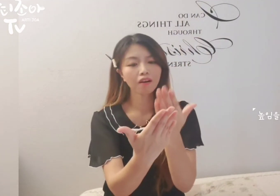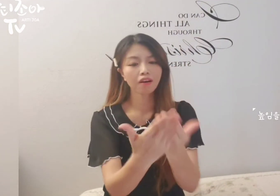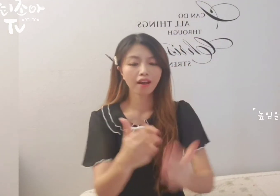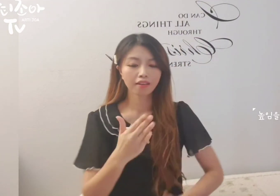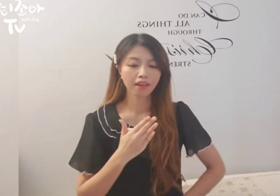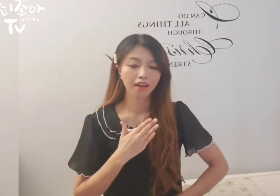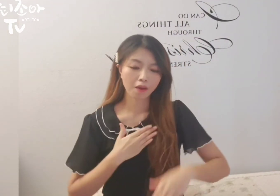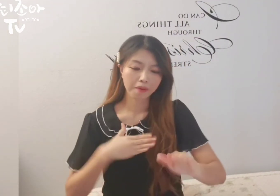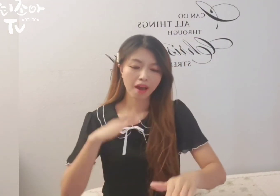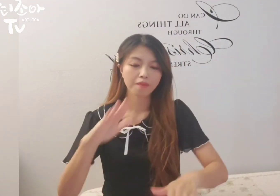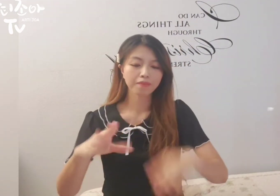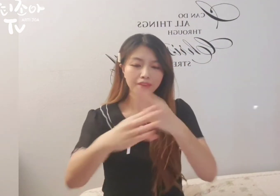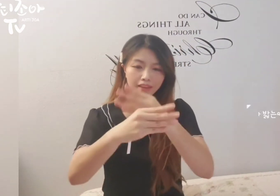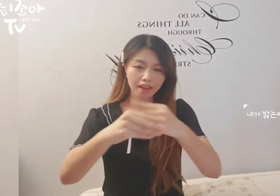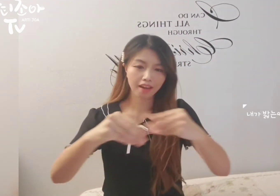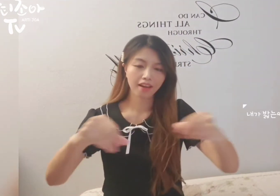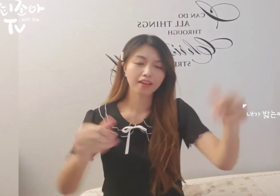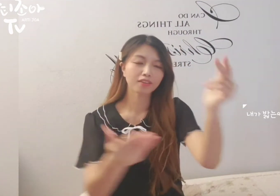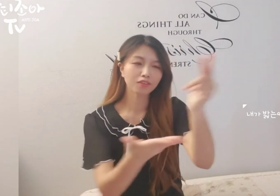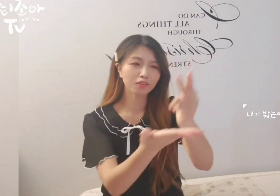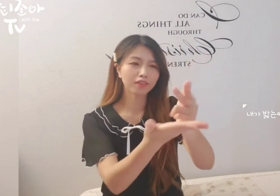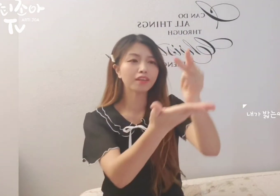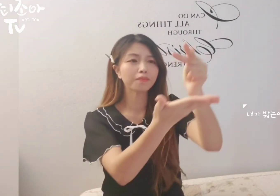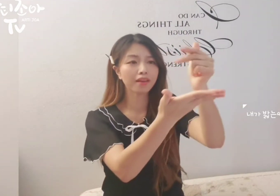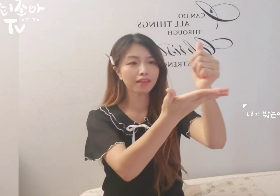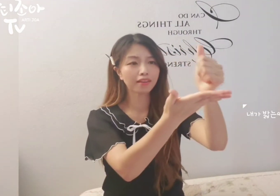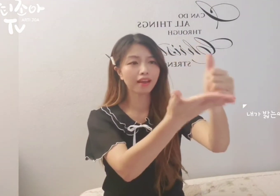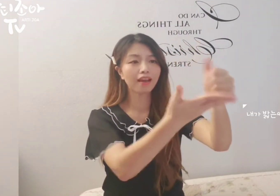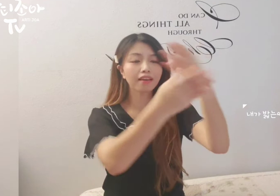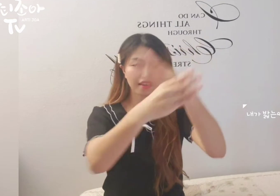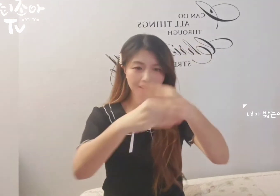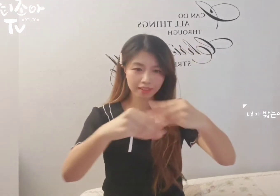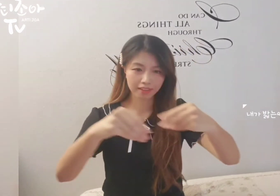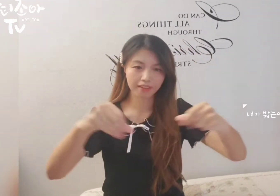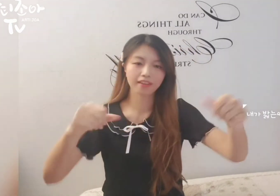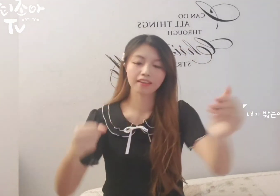내가 밤든 땅 주님의 땅이니